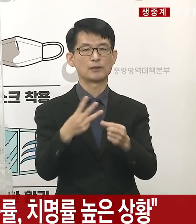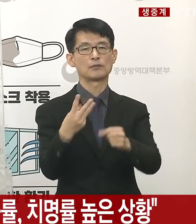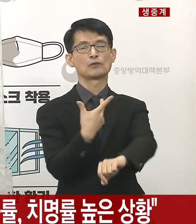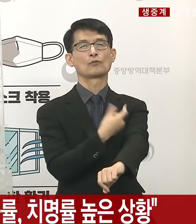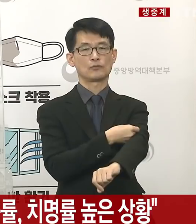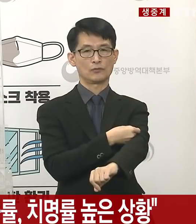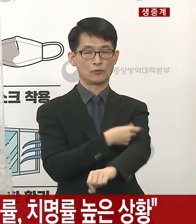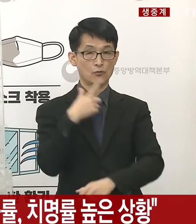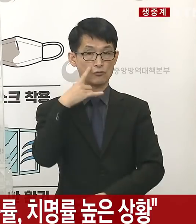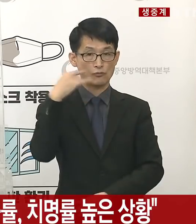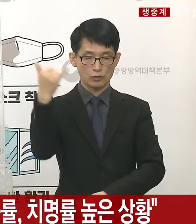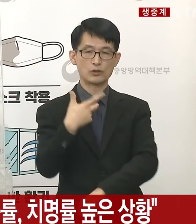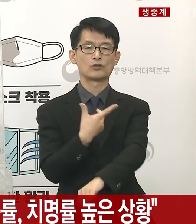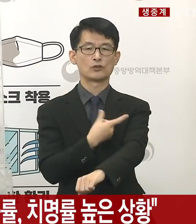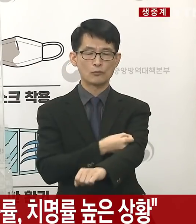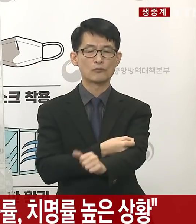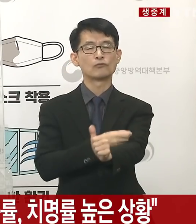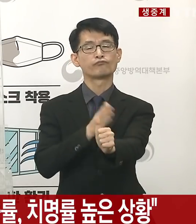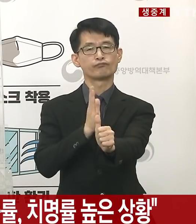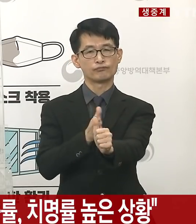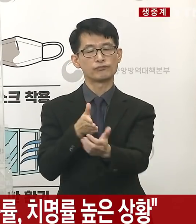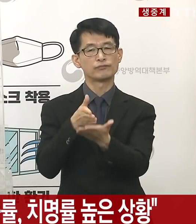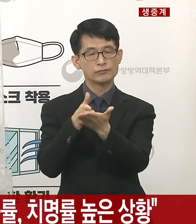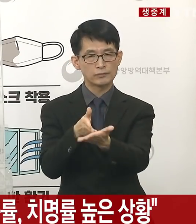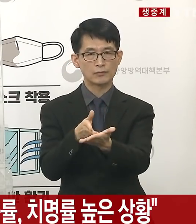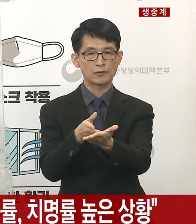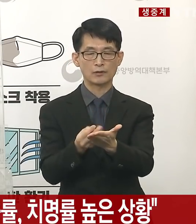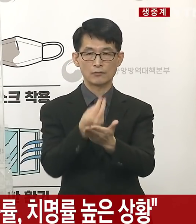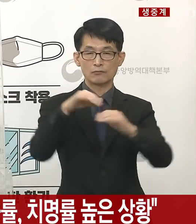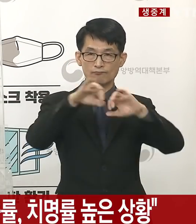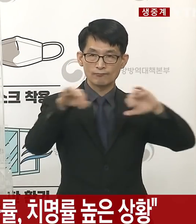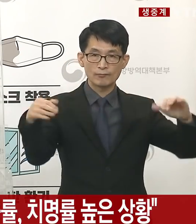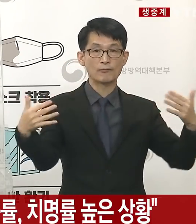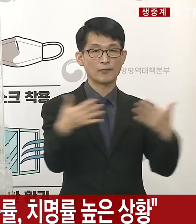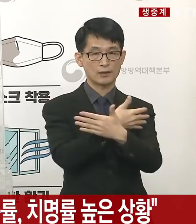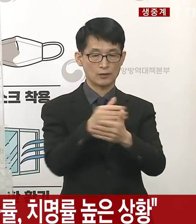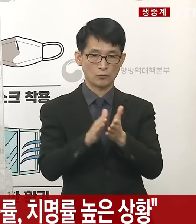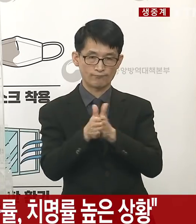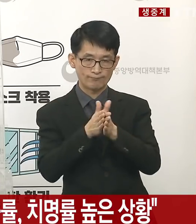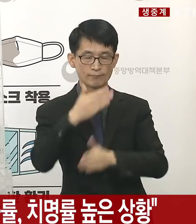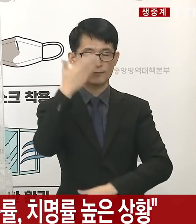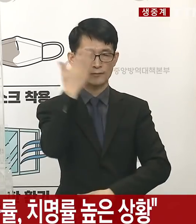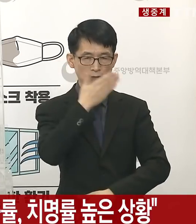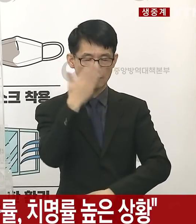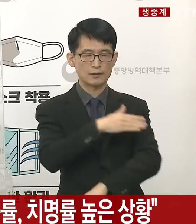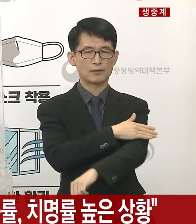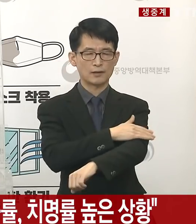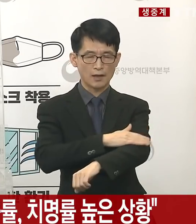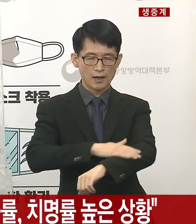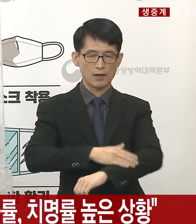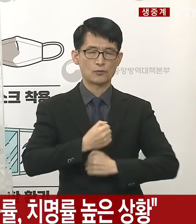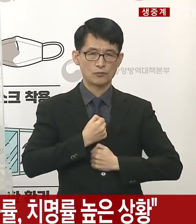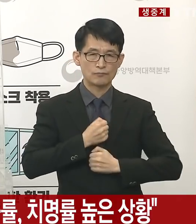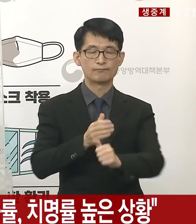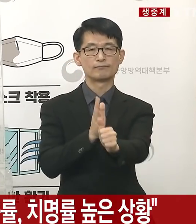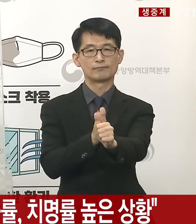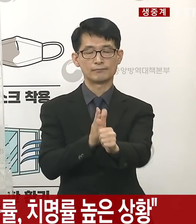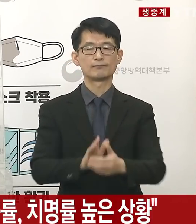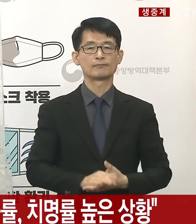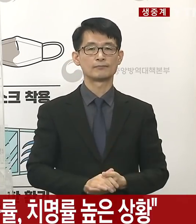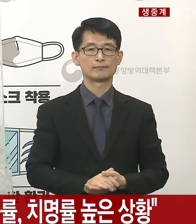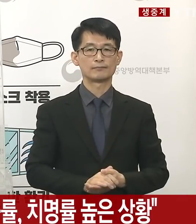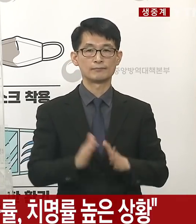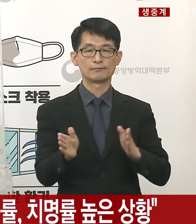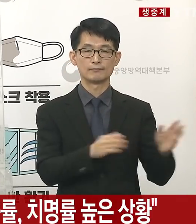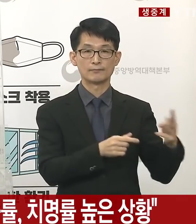또 학부모님들의 접종을 권고드리며 환기, 손 씻기 등 방역 수칙을 준수해 주실 것을 당부를 드립니다.